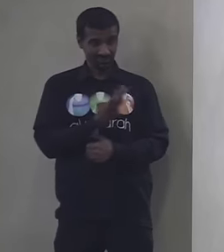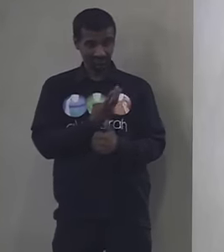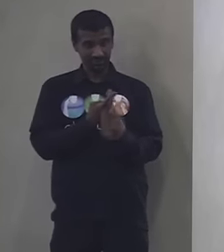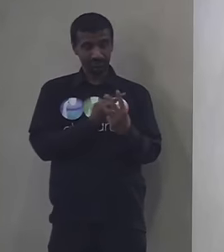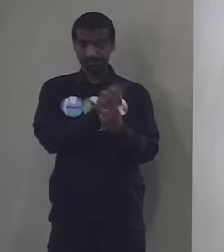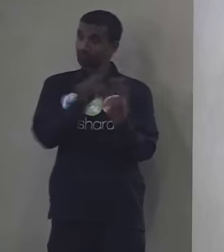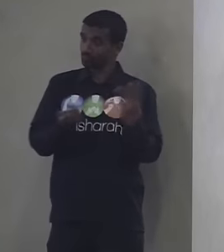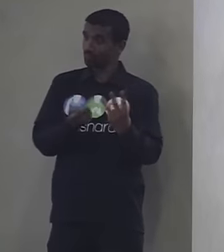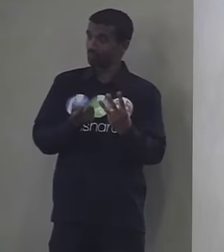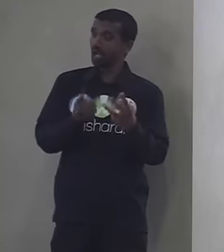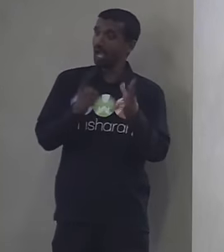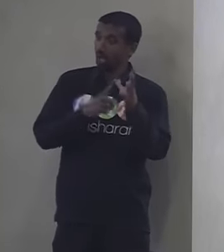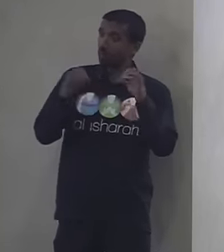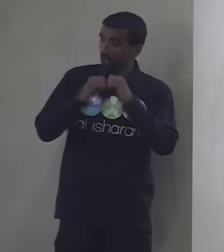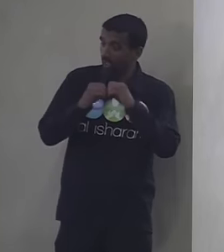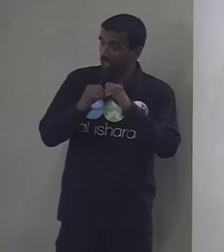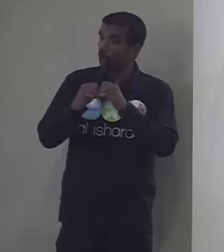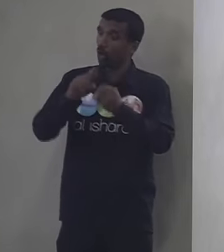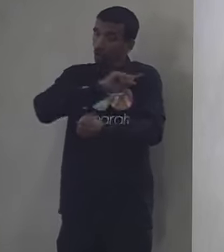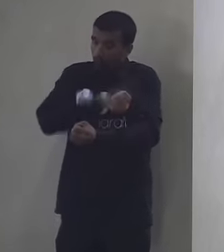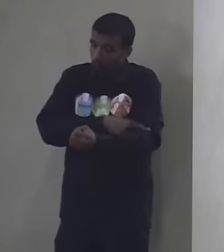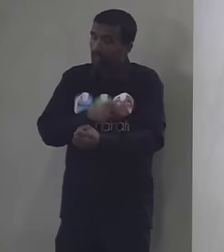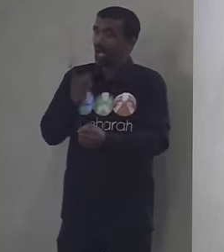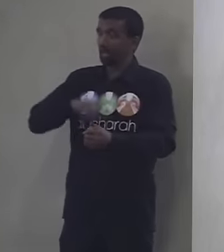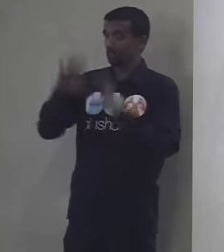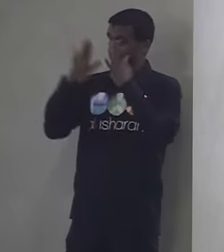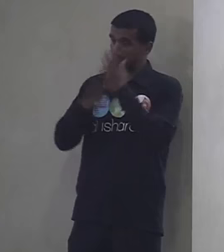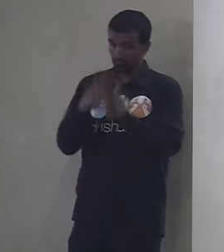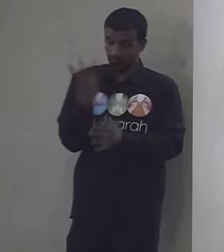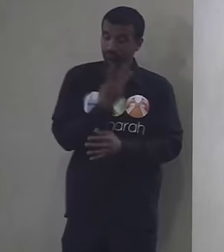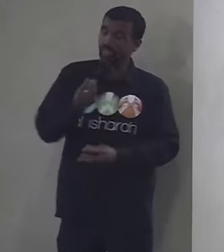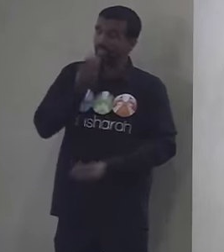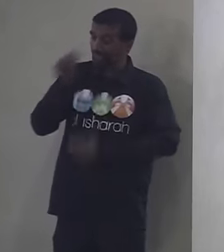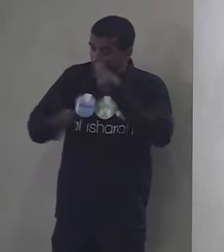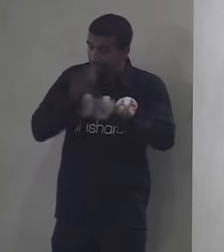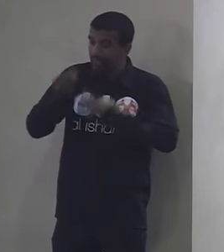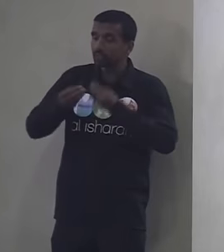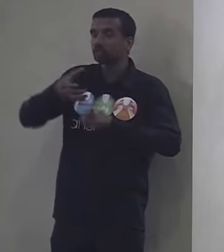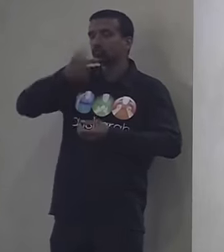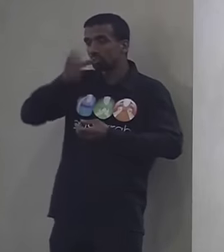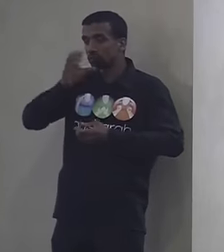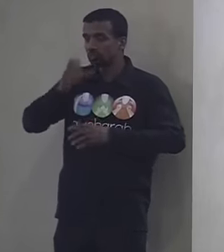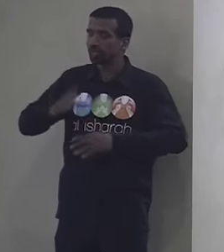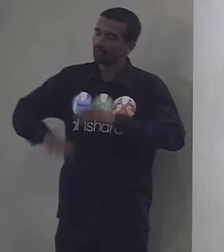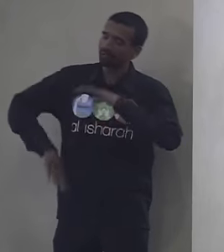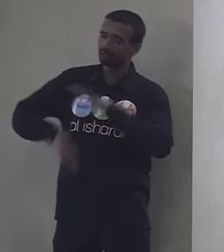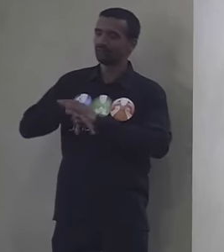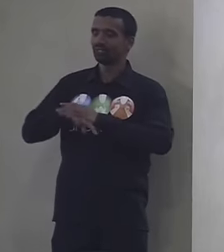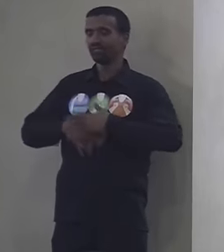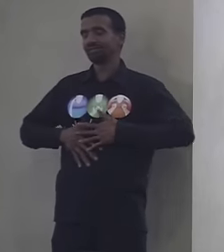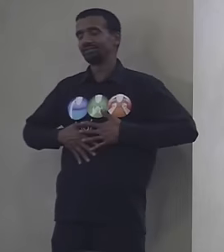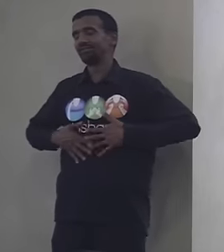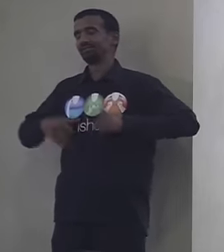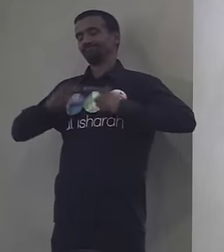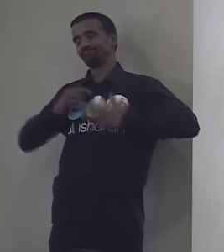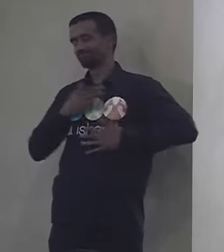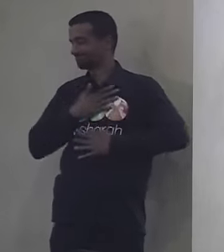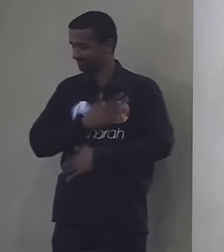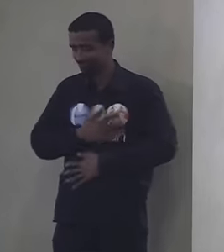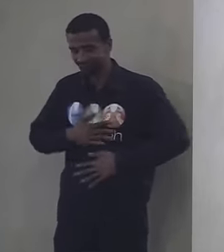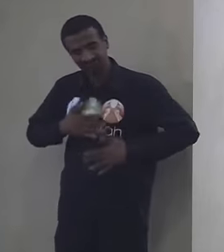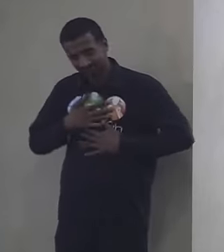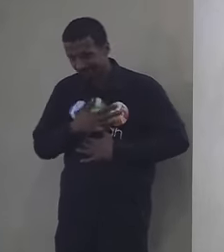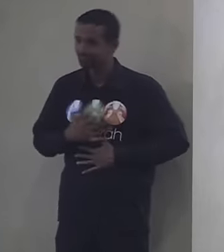one who holds my life in his hands. لَتُسْأَلُنَّ عَنْ نَعِيمِ هَذَا الْيَوْمِ يَوْمَ الْقِيَامَةِ. You are going